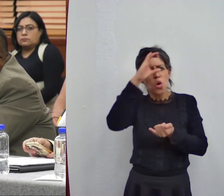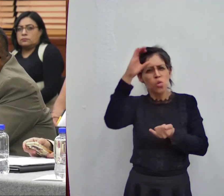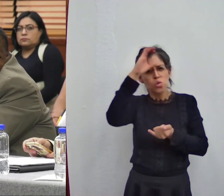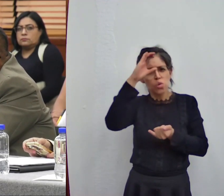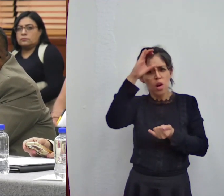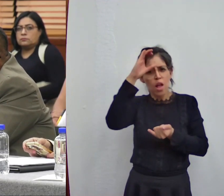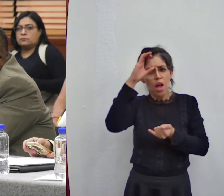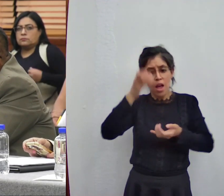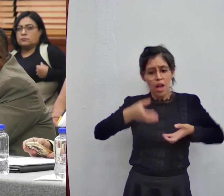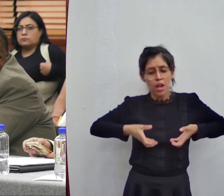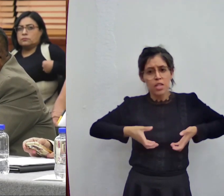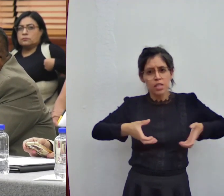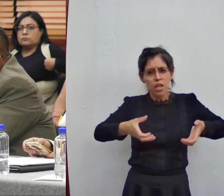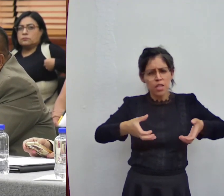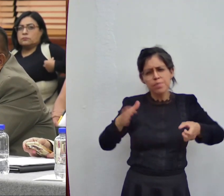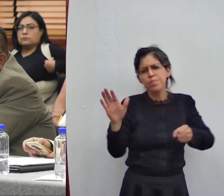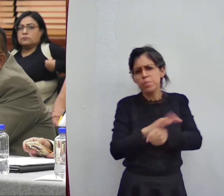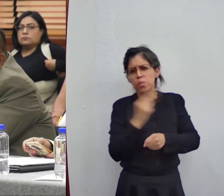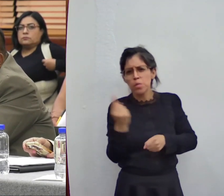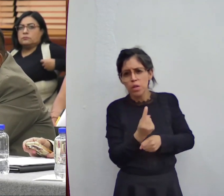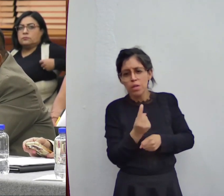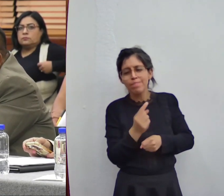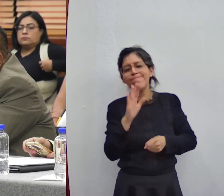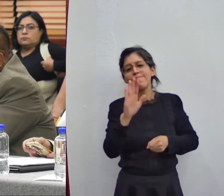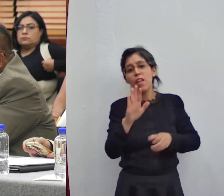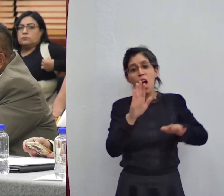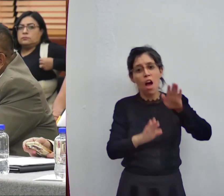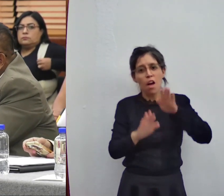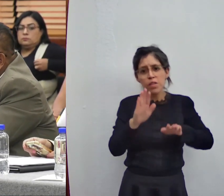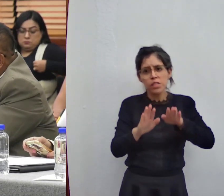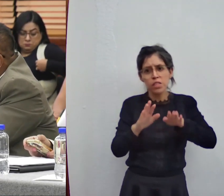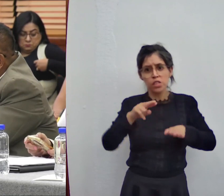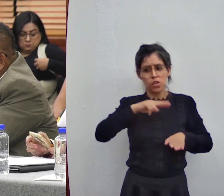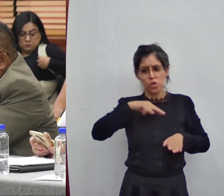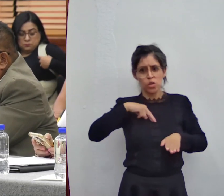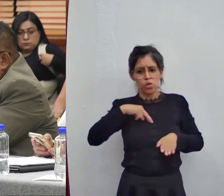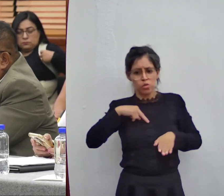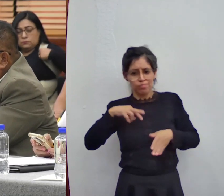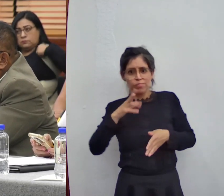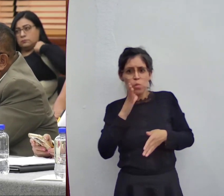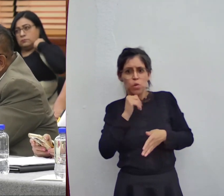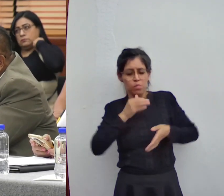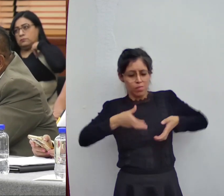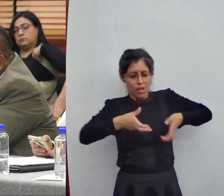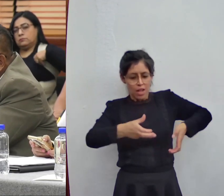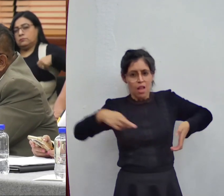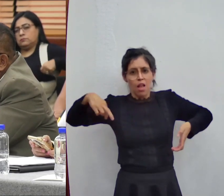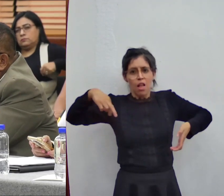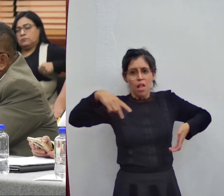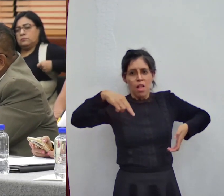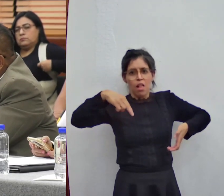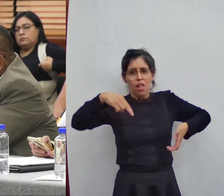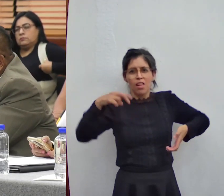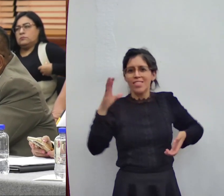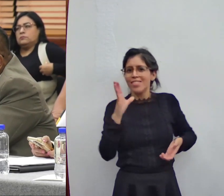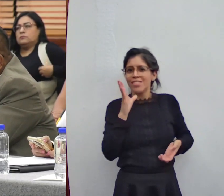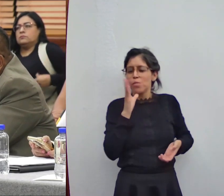qué? Porque a veces no nos permiten nosotros ni cruzar la calle. Nos es difícil